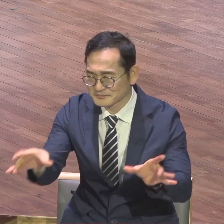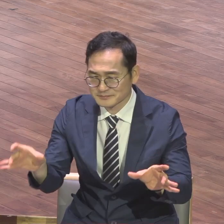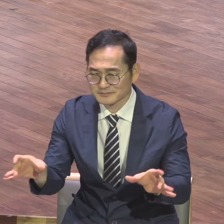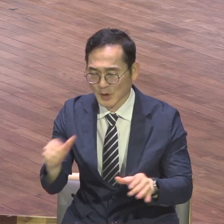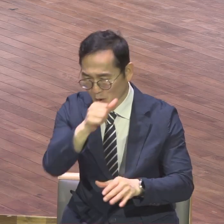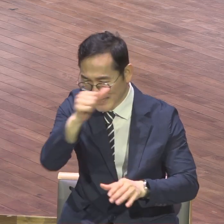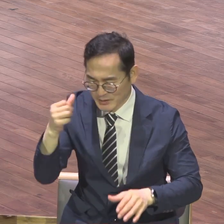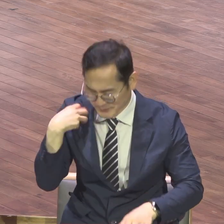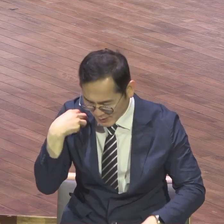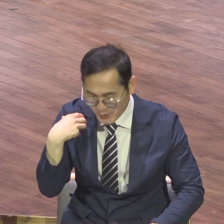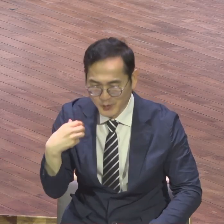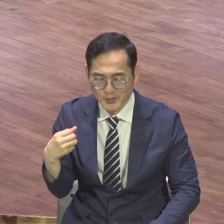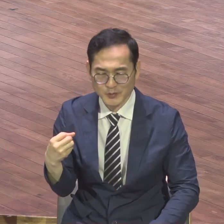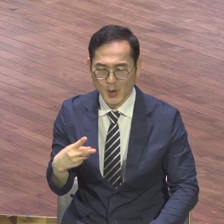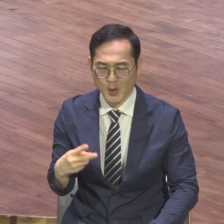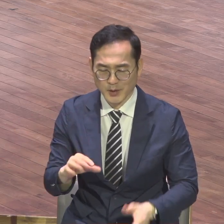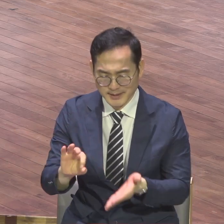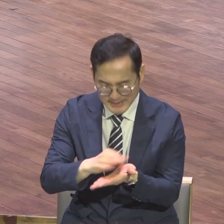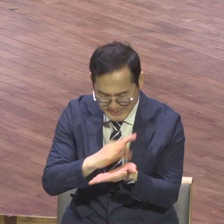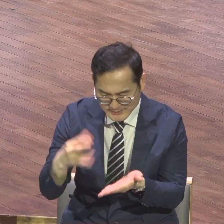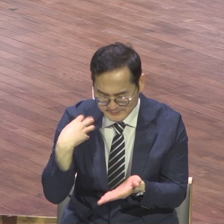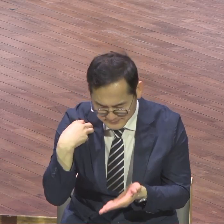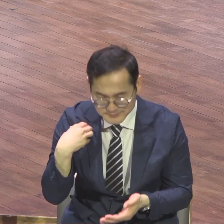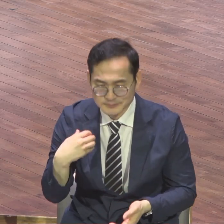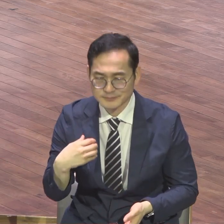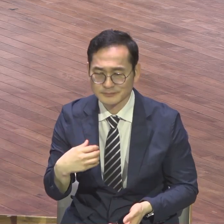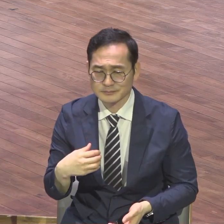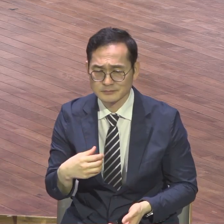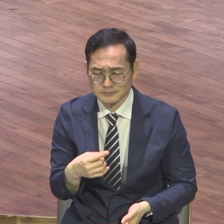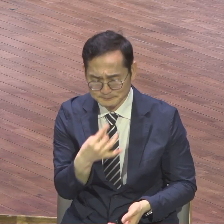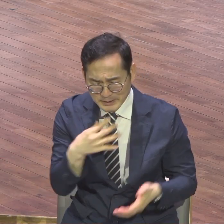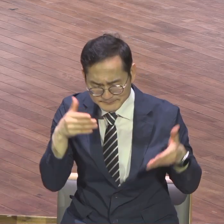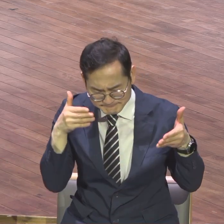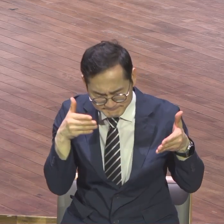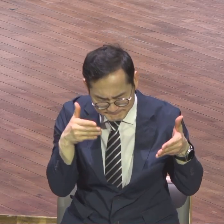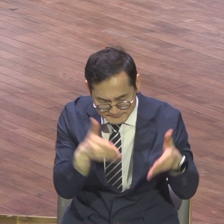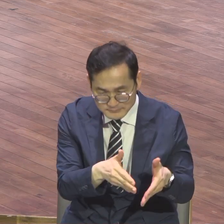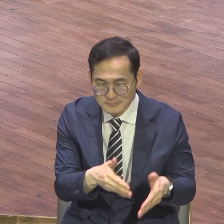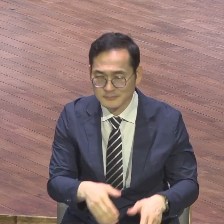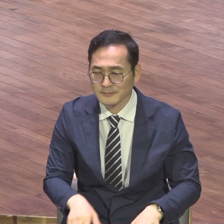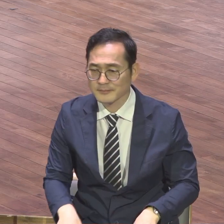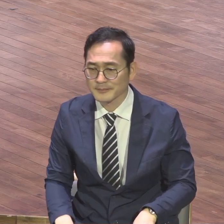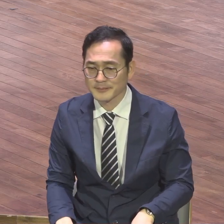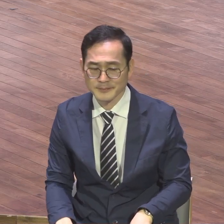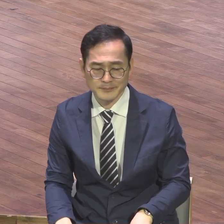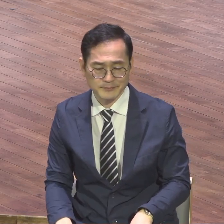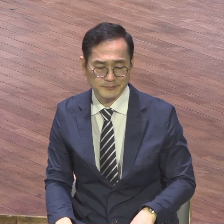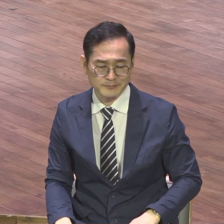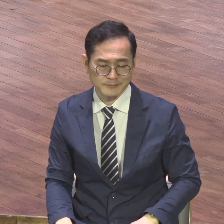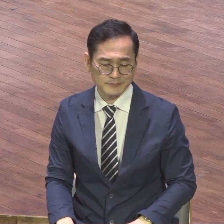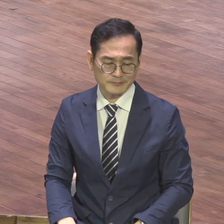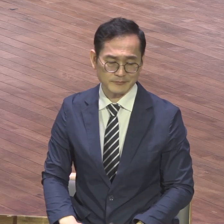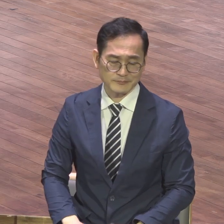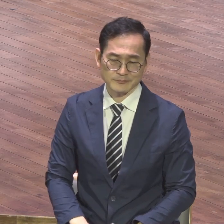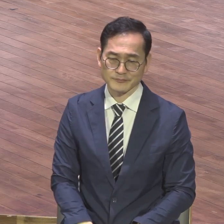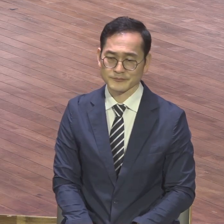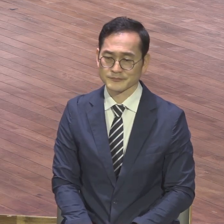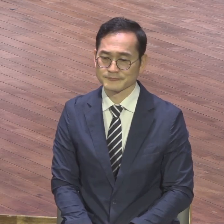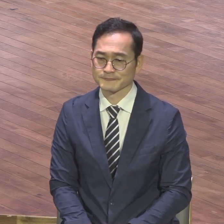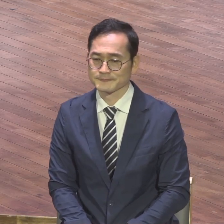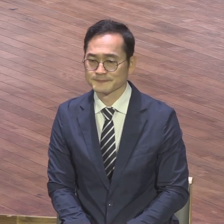심지어 장로하면서 재정 모든 것 올인 그 1년 나는 그거밖에 생각하는 다른 아무 생각이